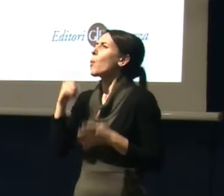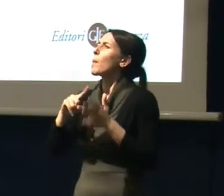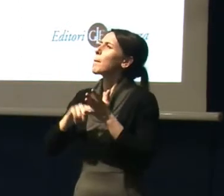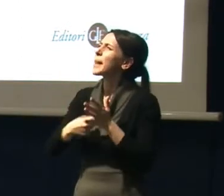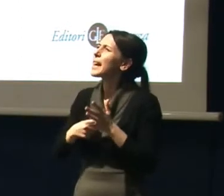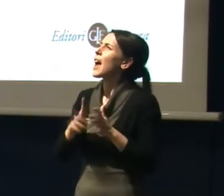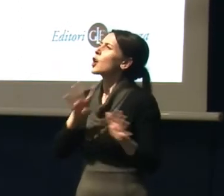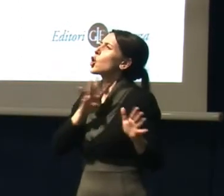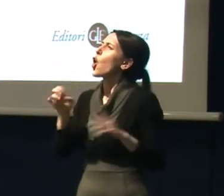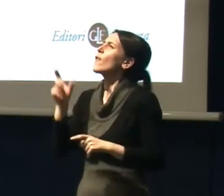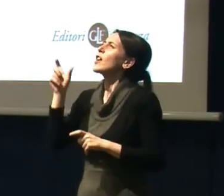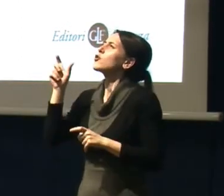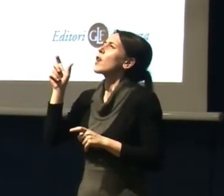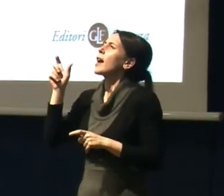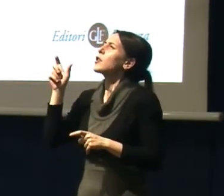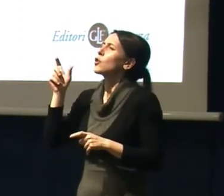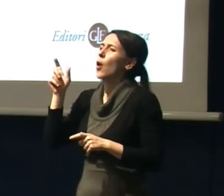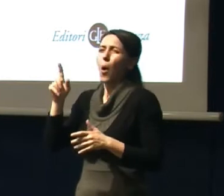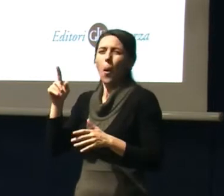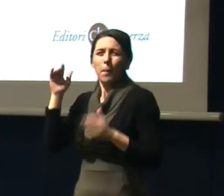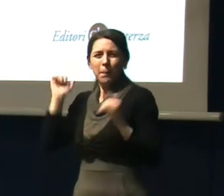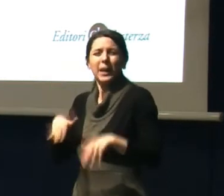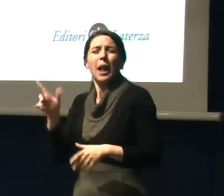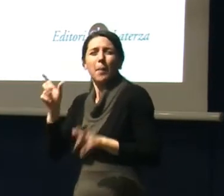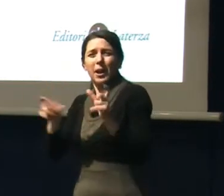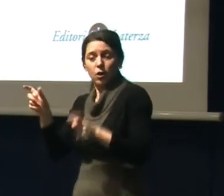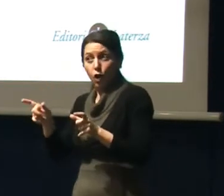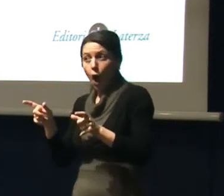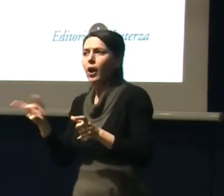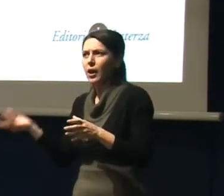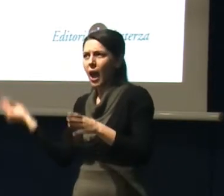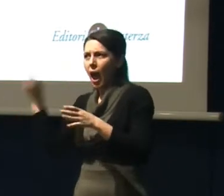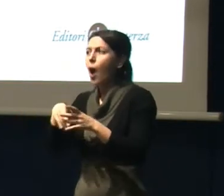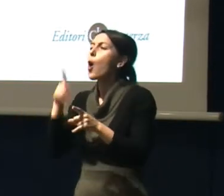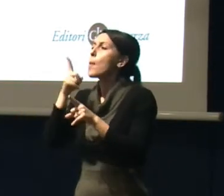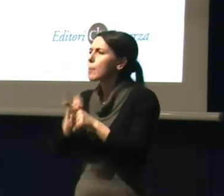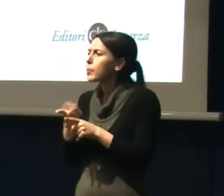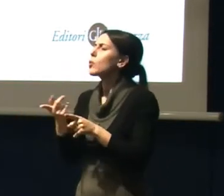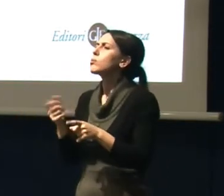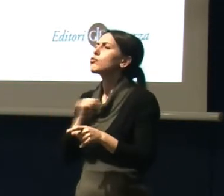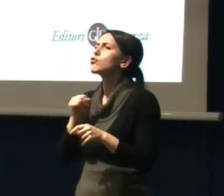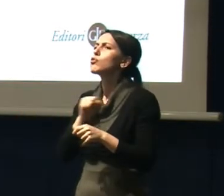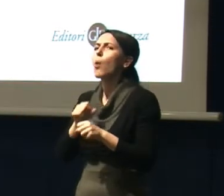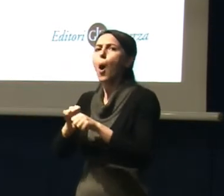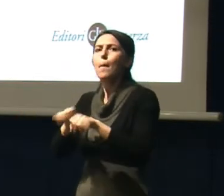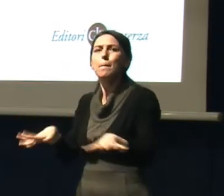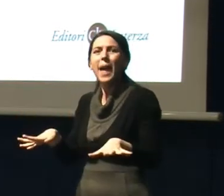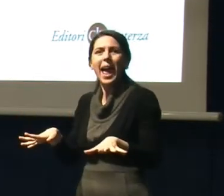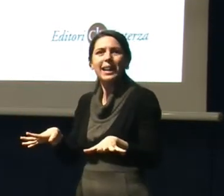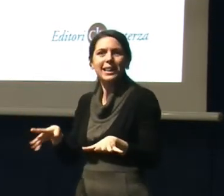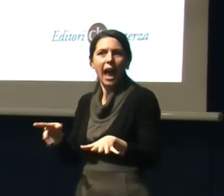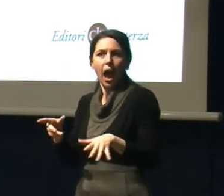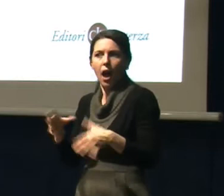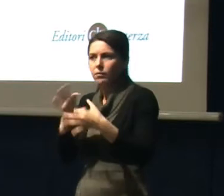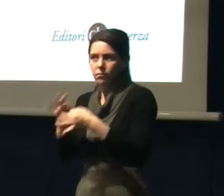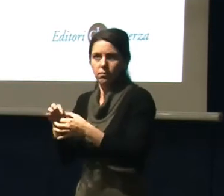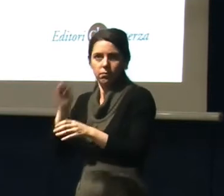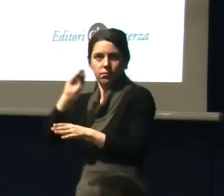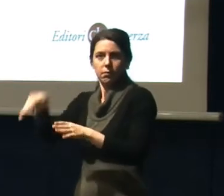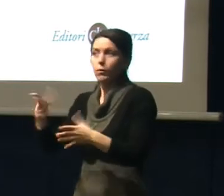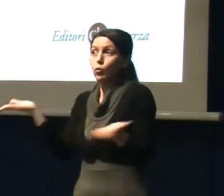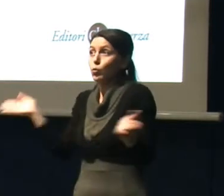900 milioni di persone in più con tutte le organizzazioni mediatiche che hanno deciso di esserci perché nessun giornale può permettersi di non